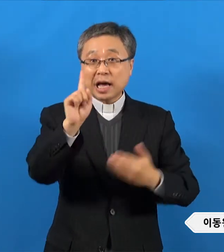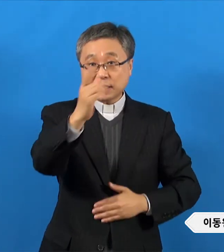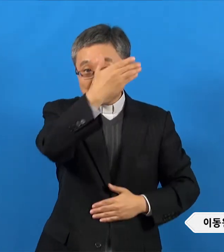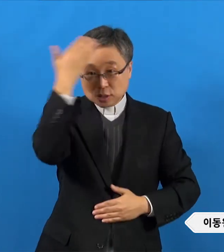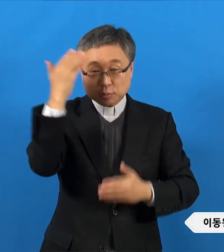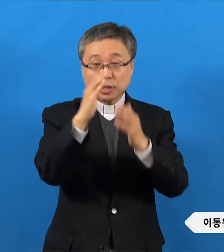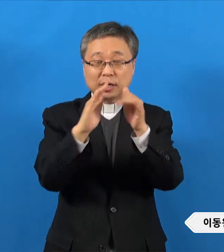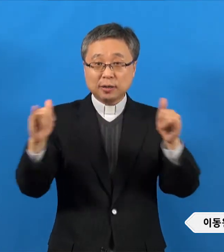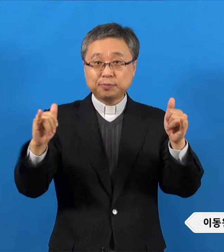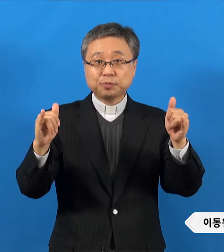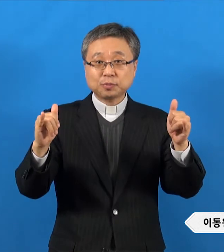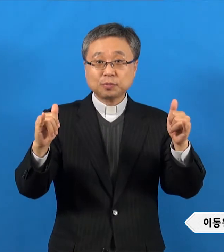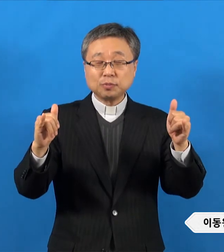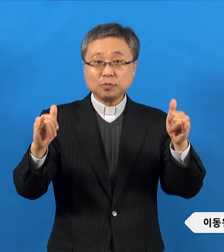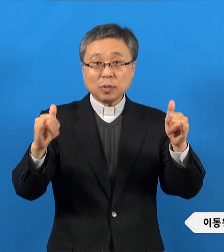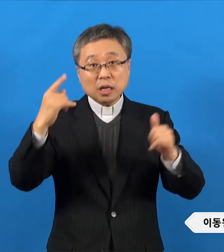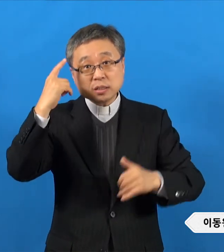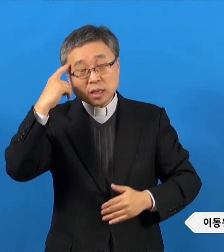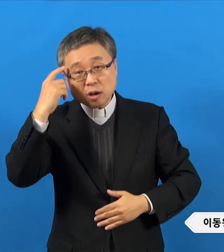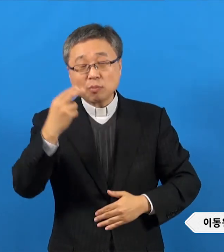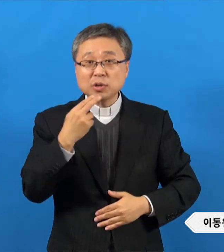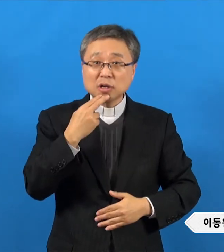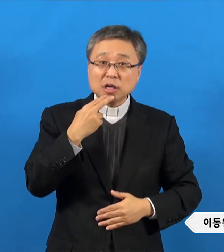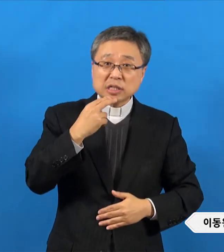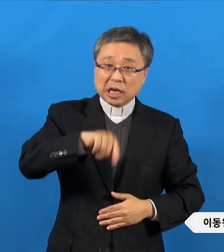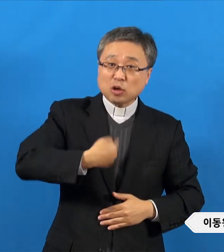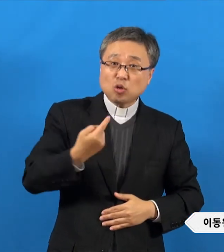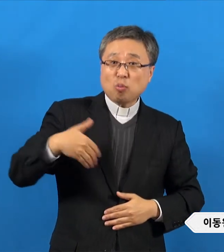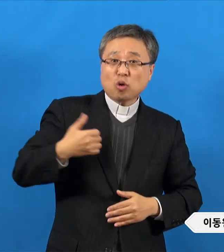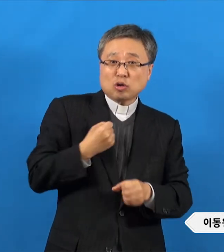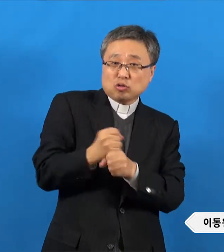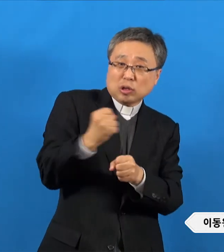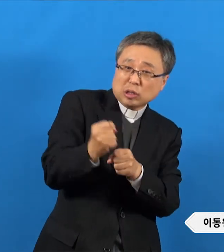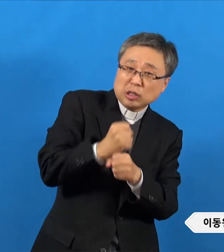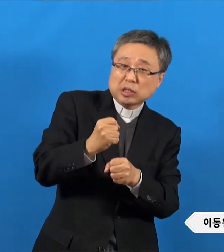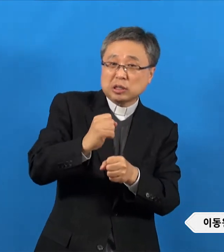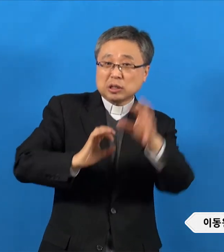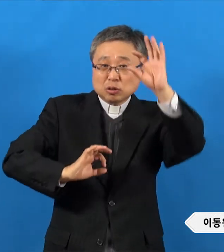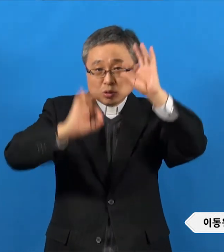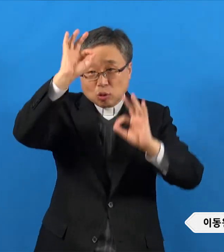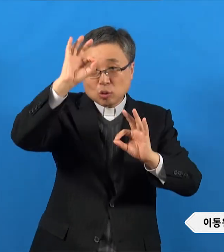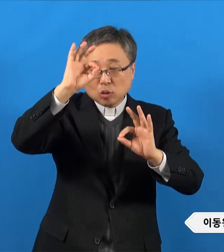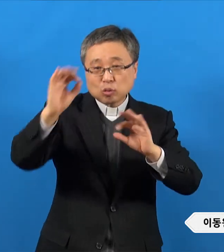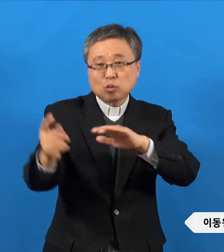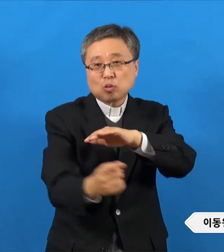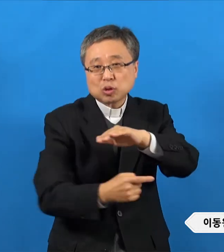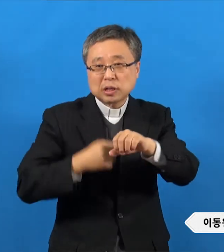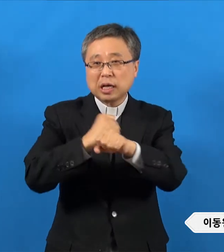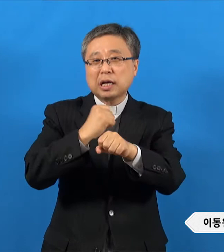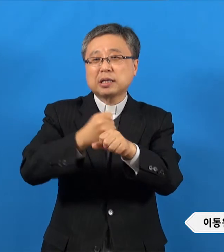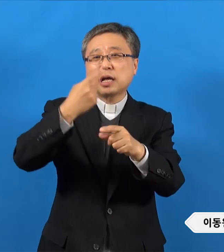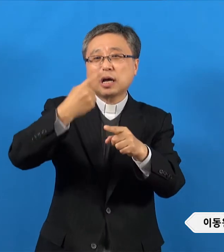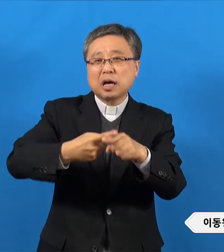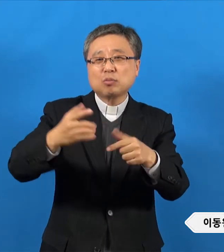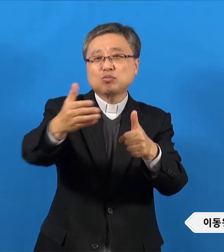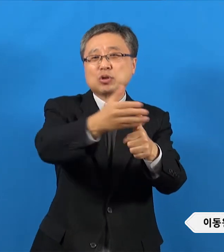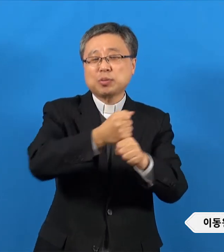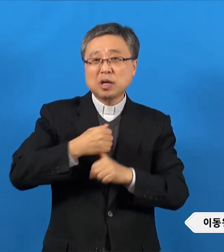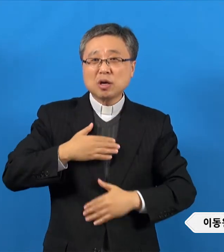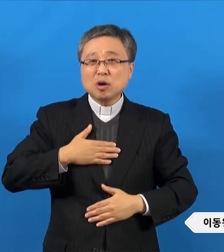젊은이가 고의성이 없는 충동적인 실수로 도둑질하다 붙잡혔습니다. 이 사람을 불쌍히 여긴 변호사 한 사람이